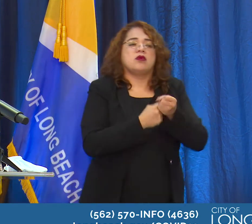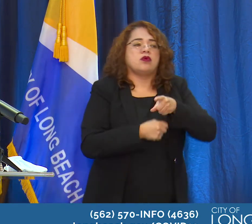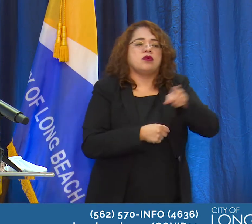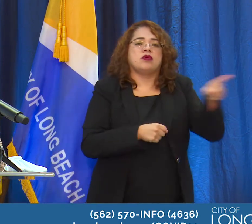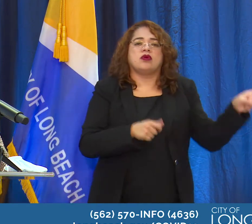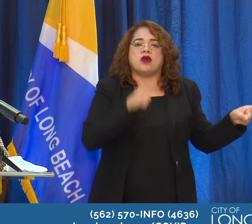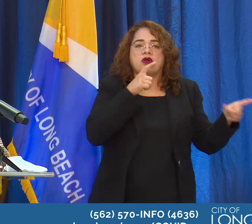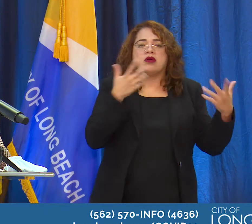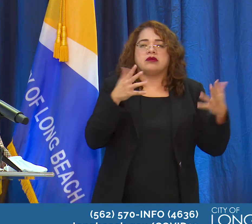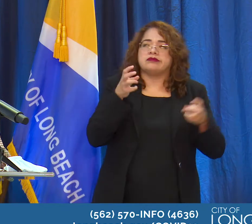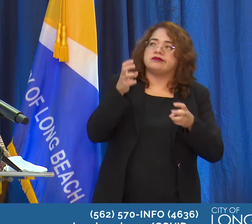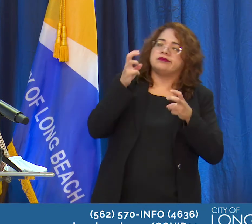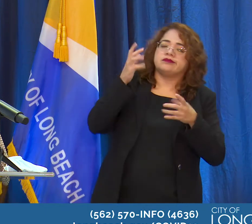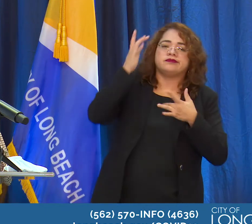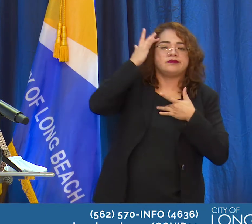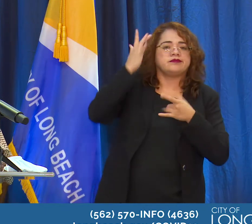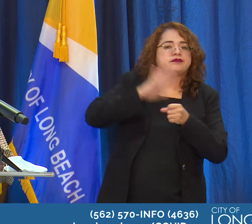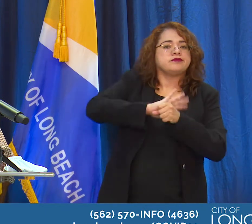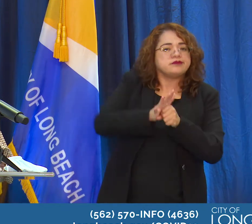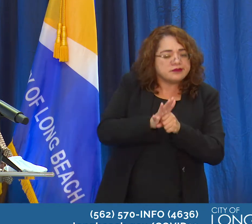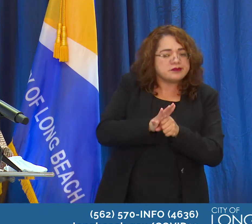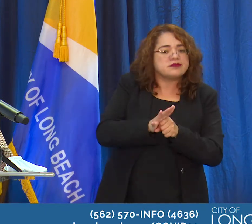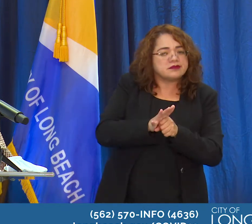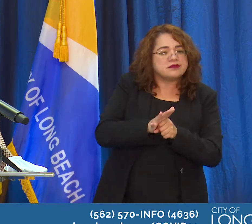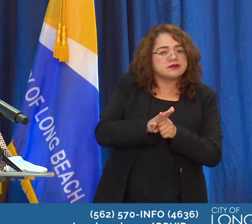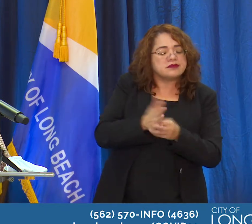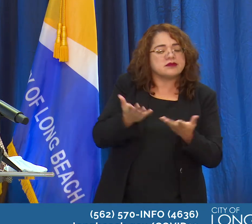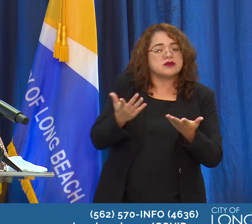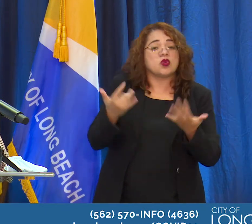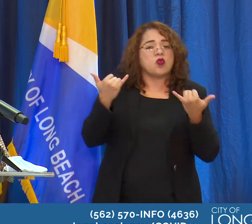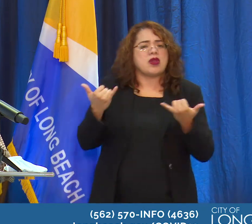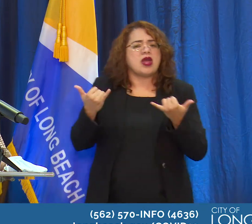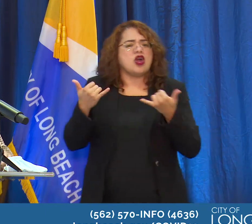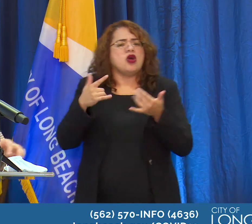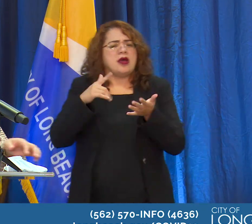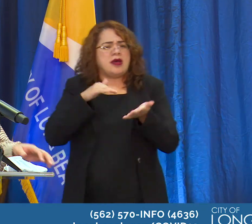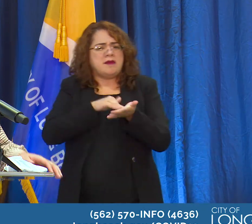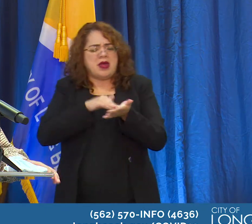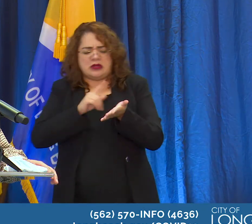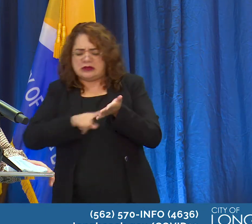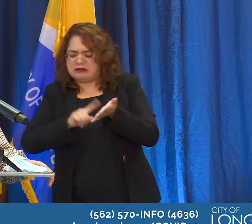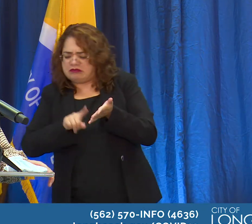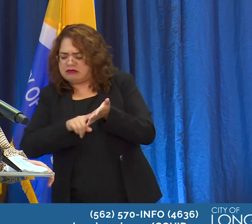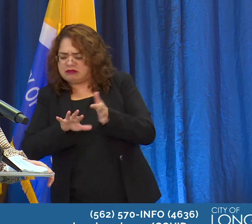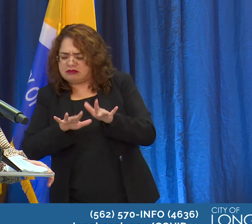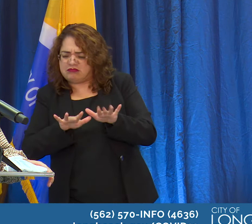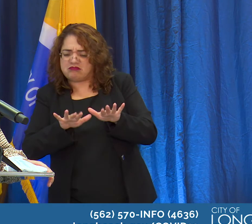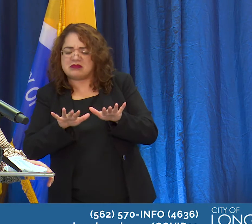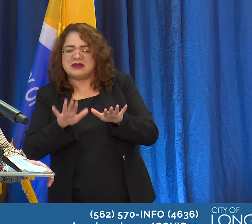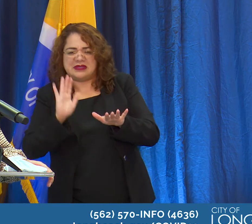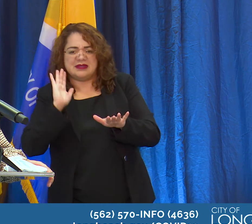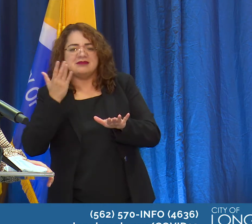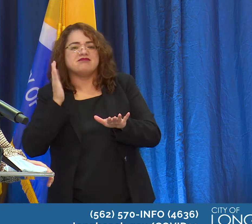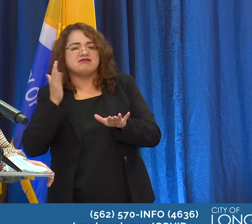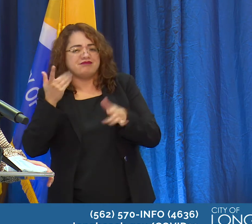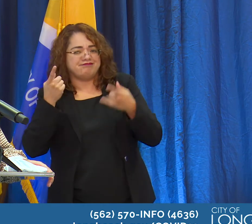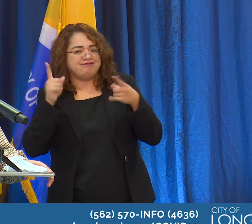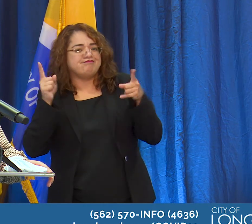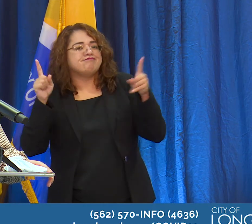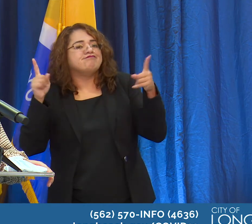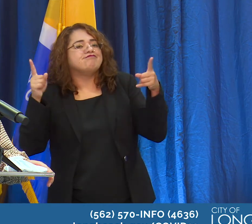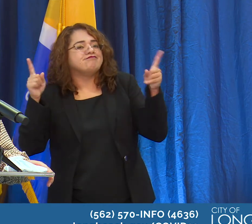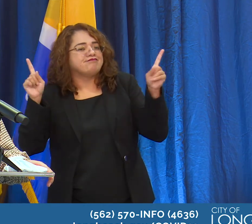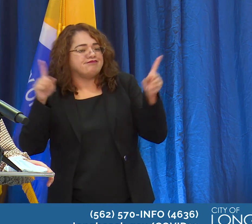manera. Los investigadores aún están determinando la efectividad y la seguridad relativa del tratamiento